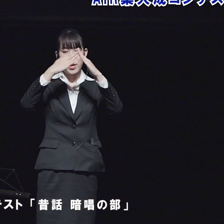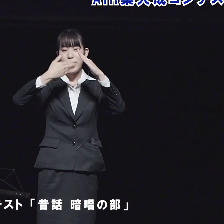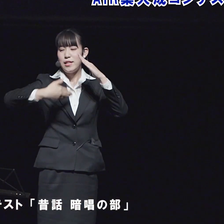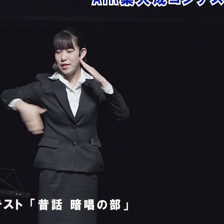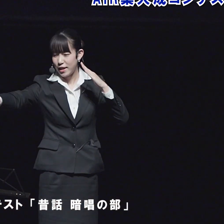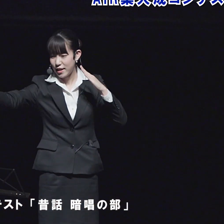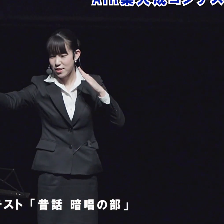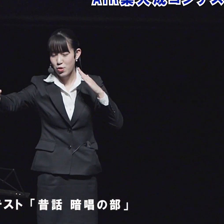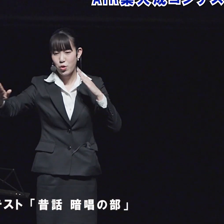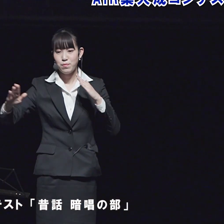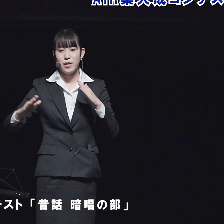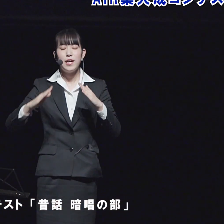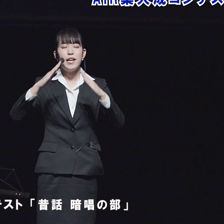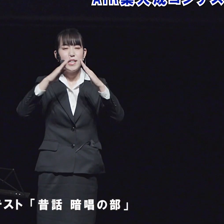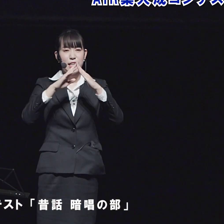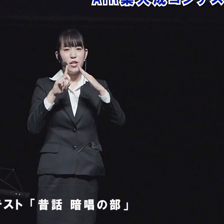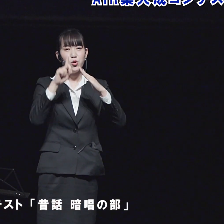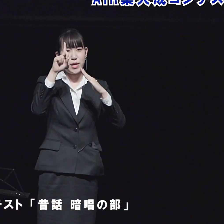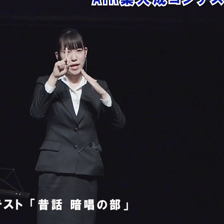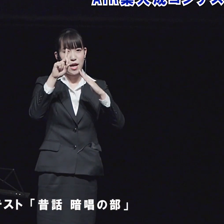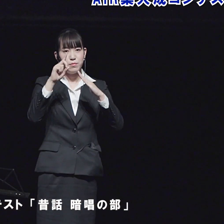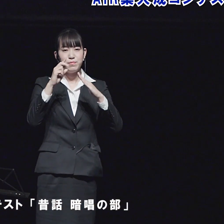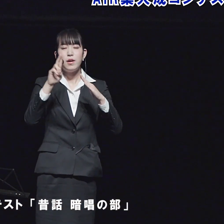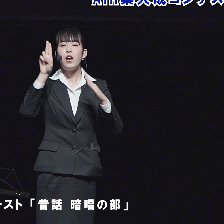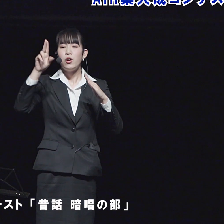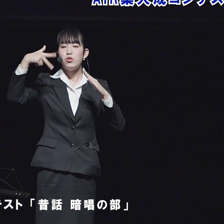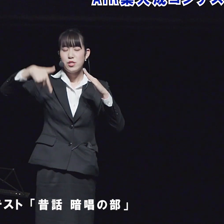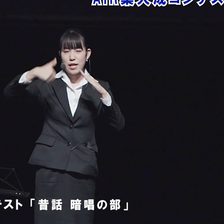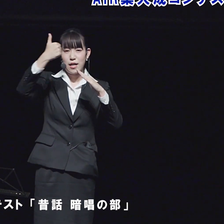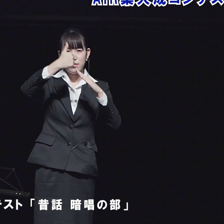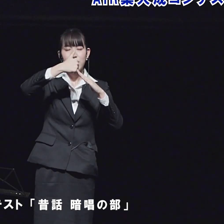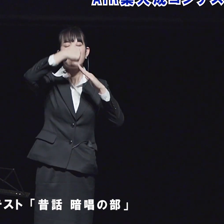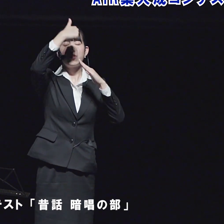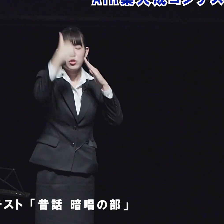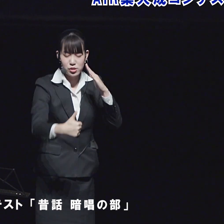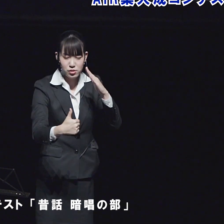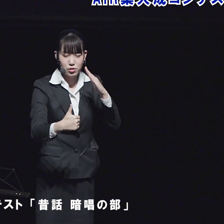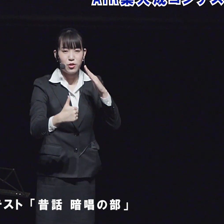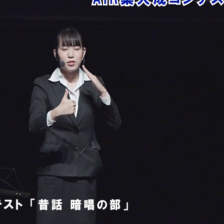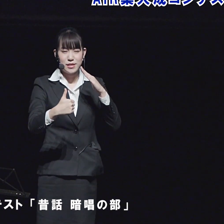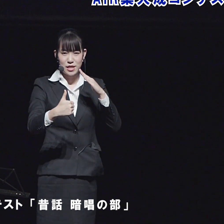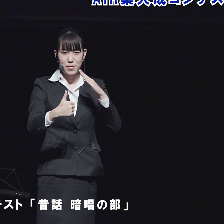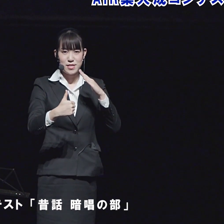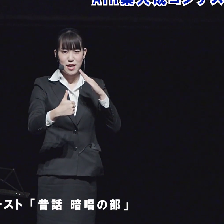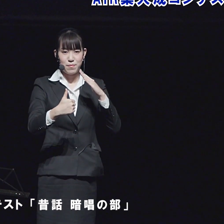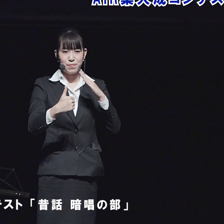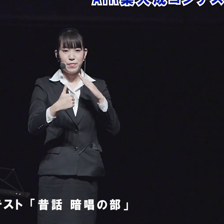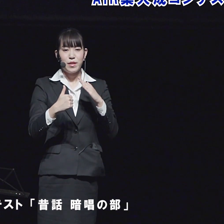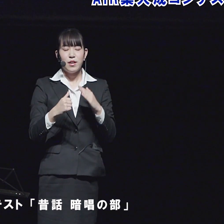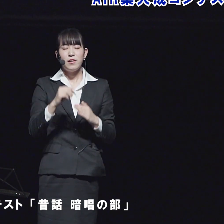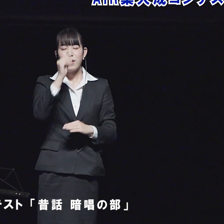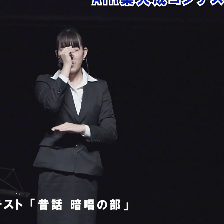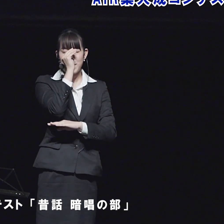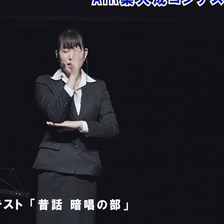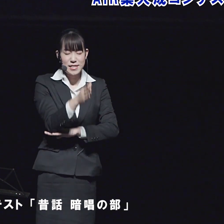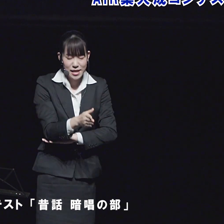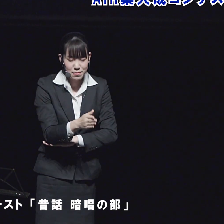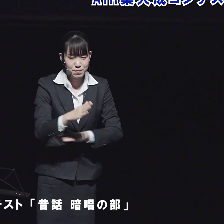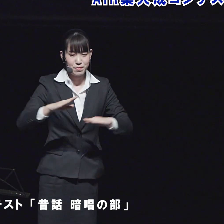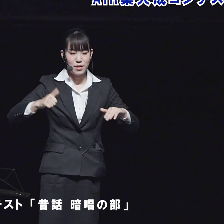外へ逃げ出すと、屋根の上から臼がドスンと落ちてきました。ごめんなさい